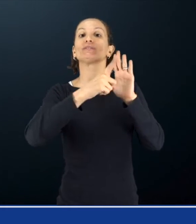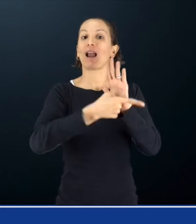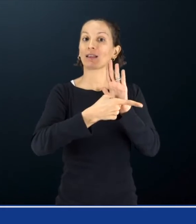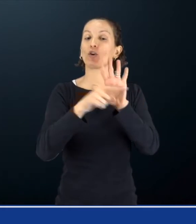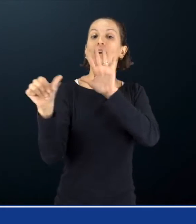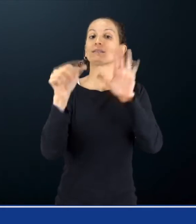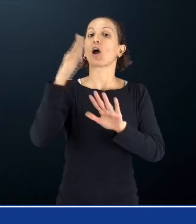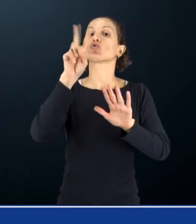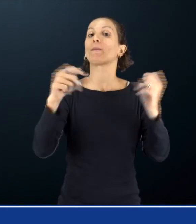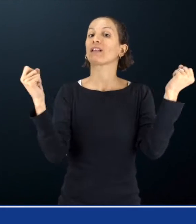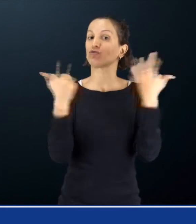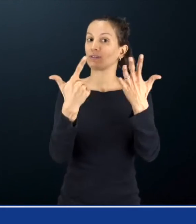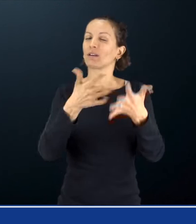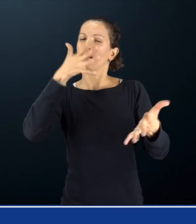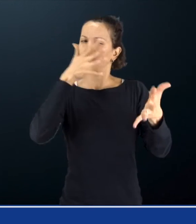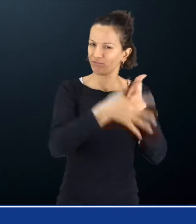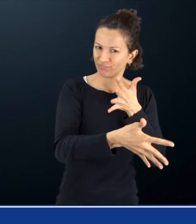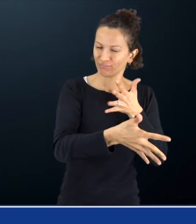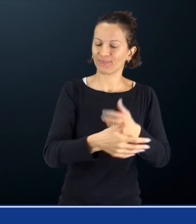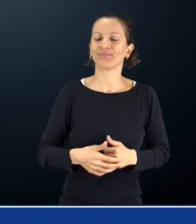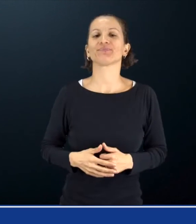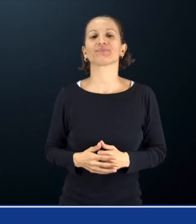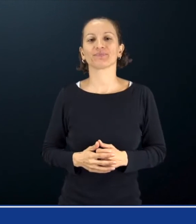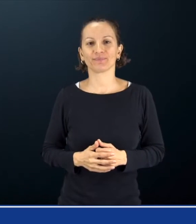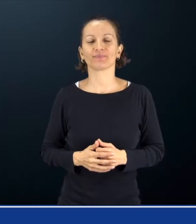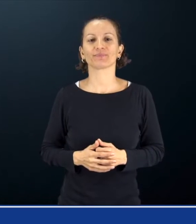Decreto Legislativo 66 del 2011.